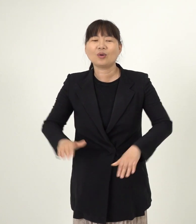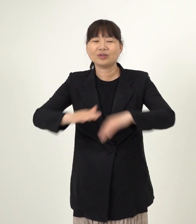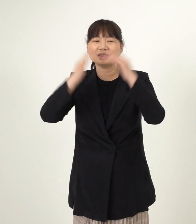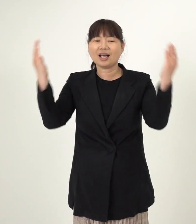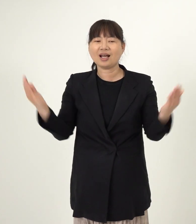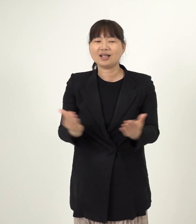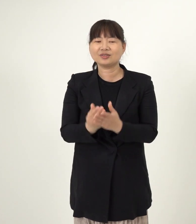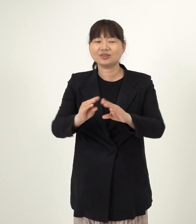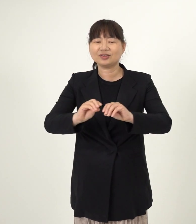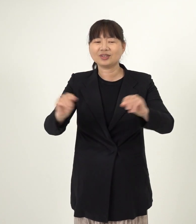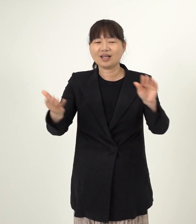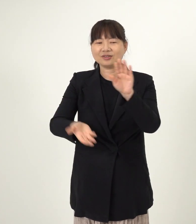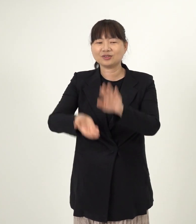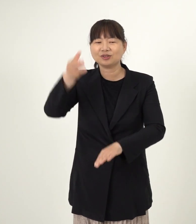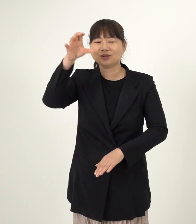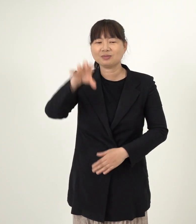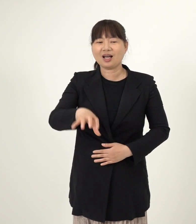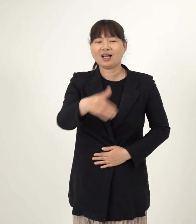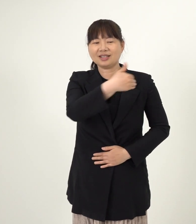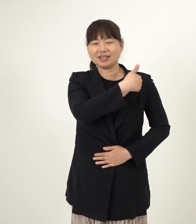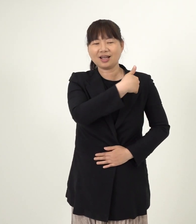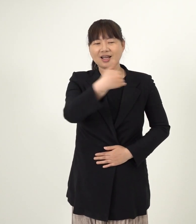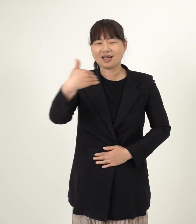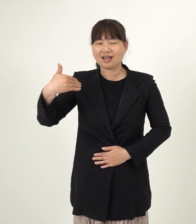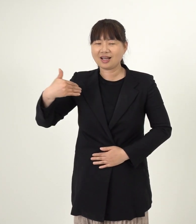온 땅 위에